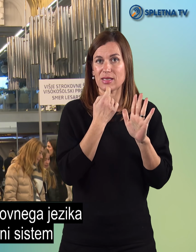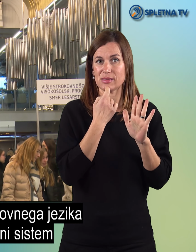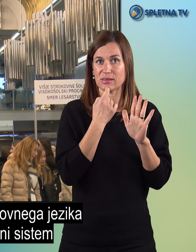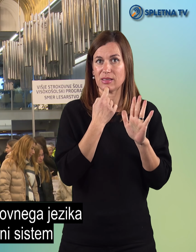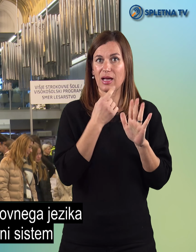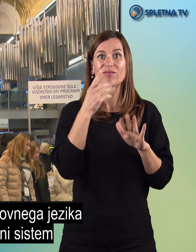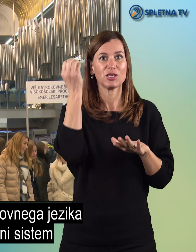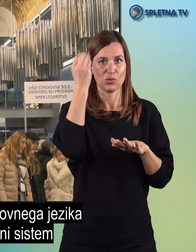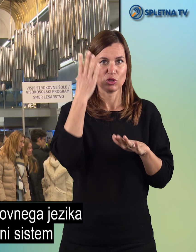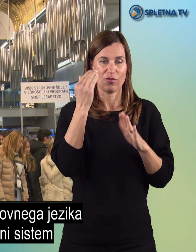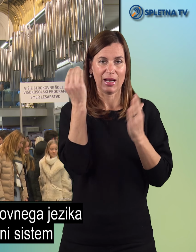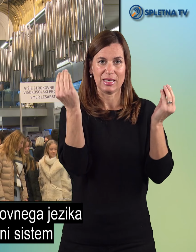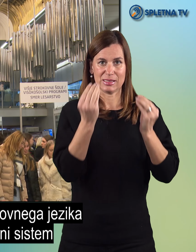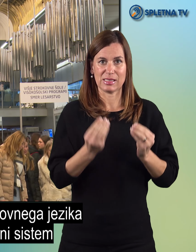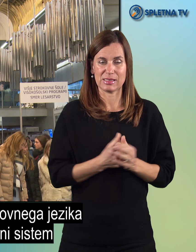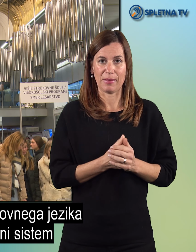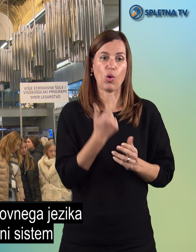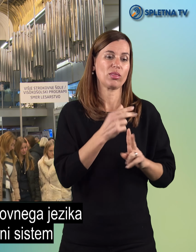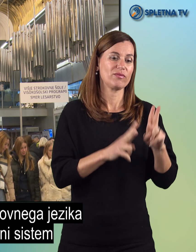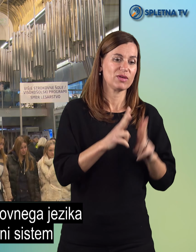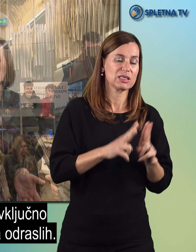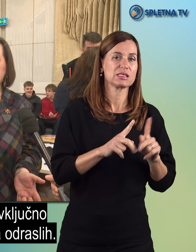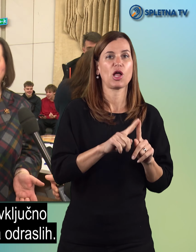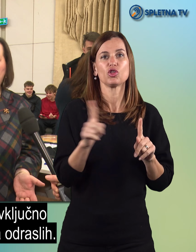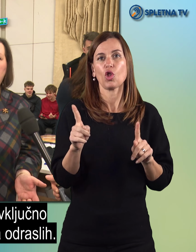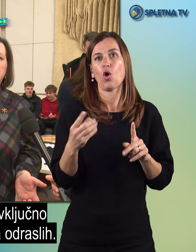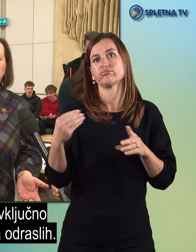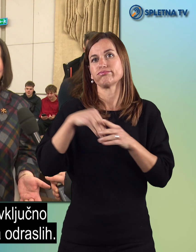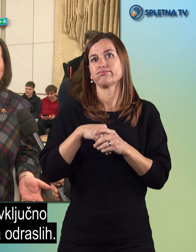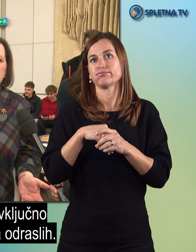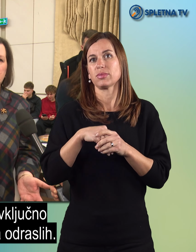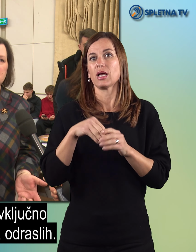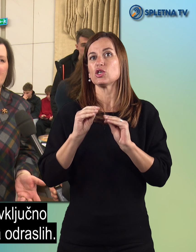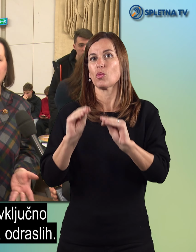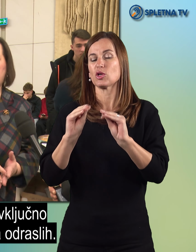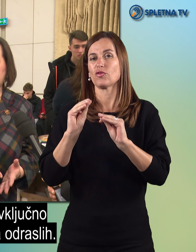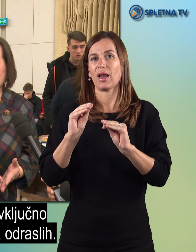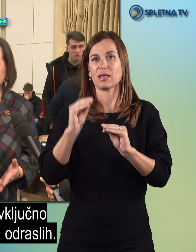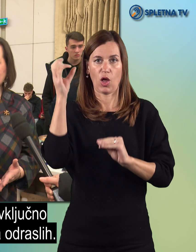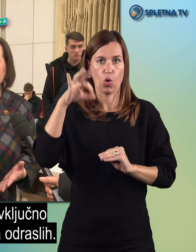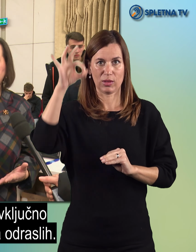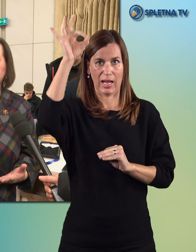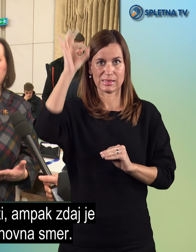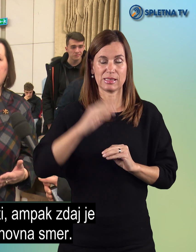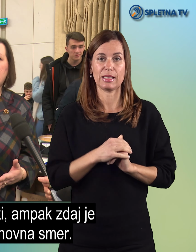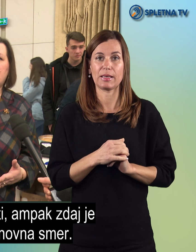slovenskega znakovnega jezika v izobraževalni sistem, od vrtca do vključno izobraževanja